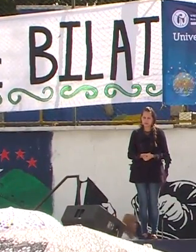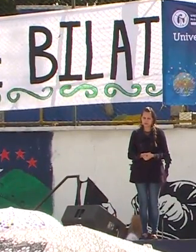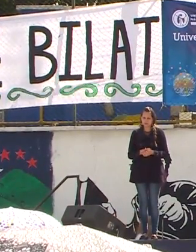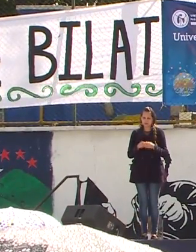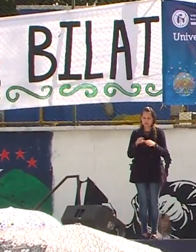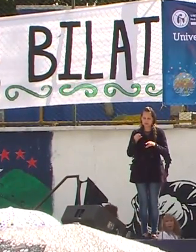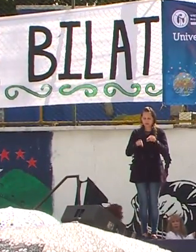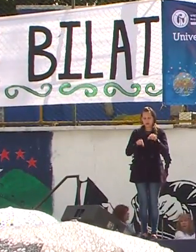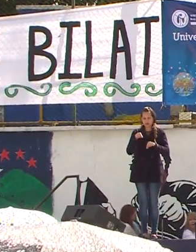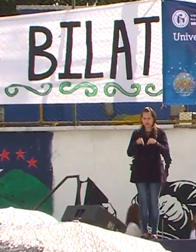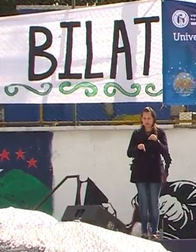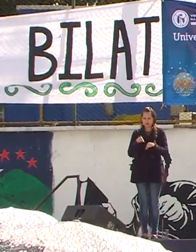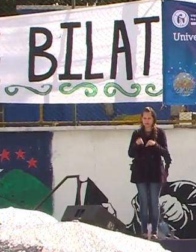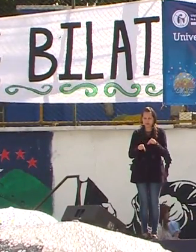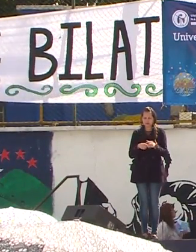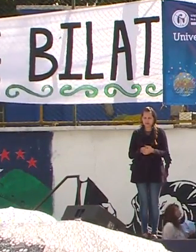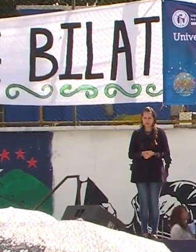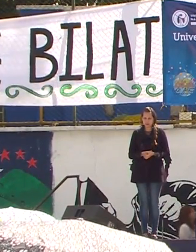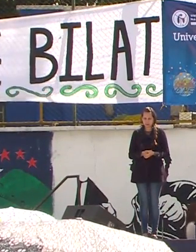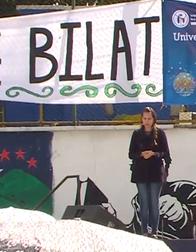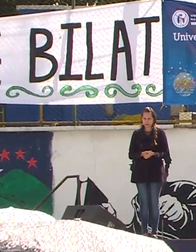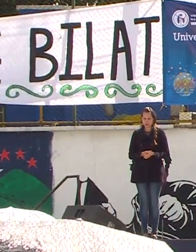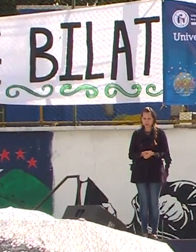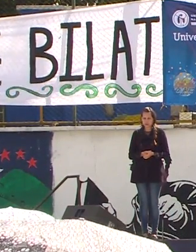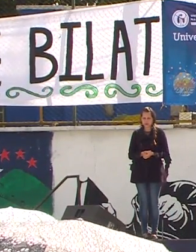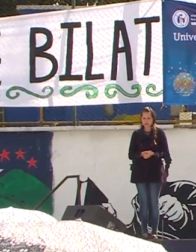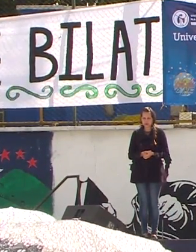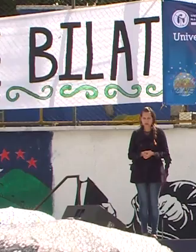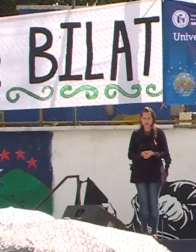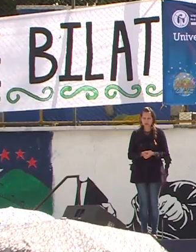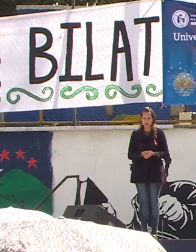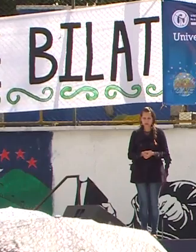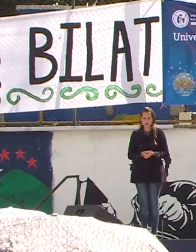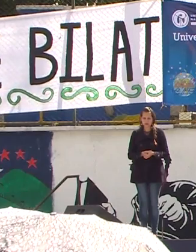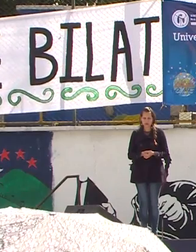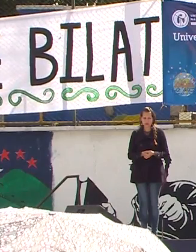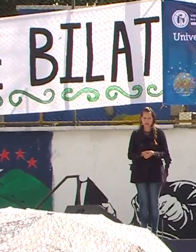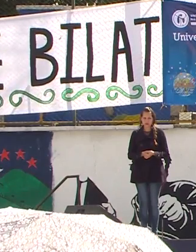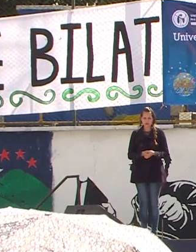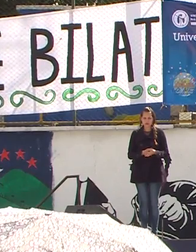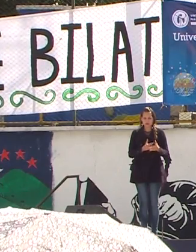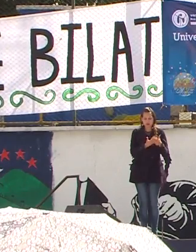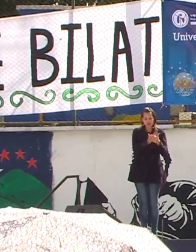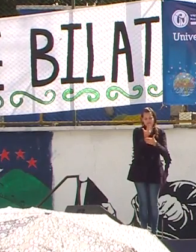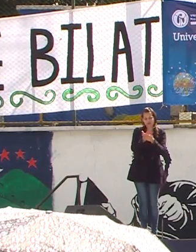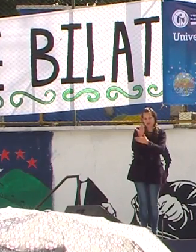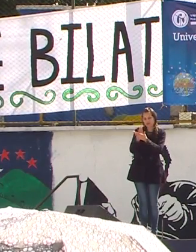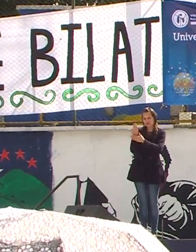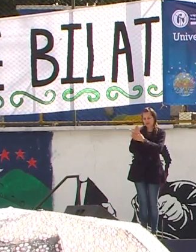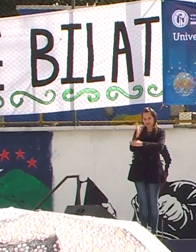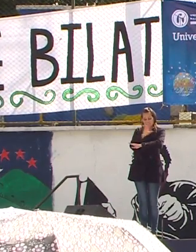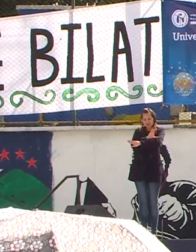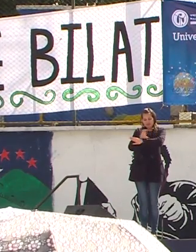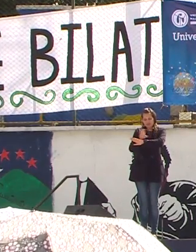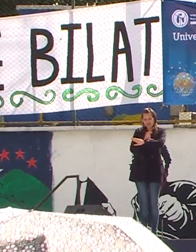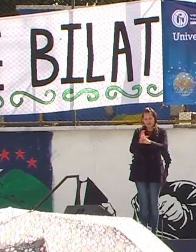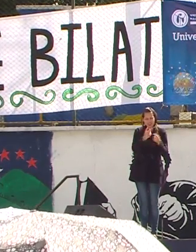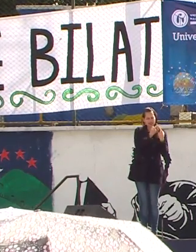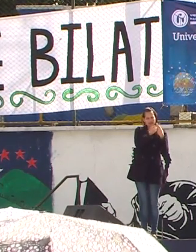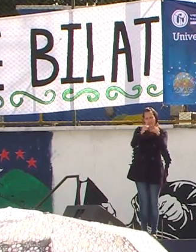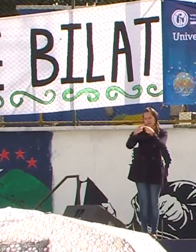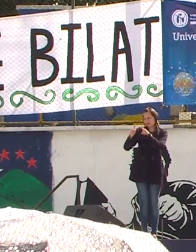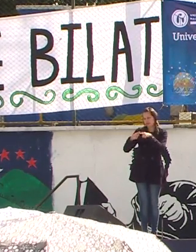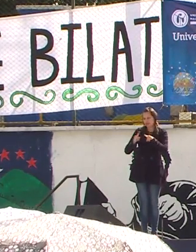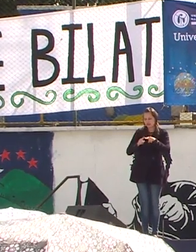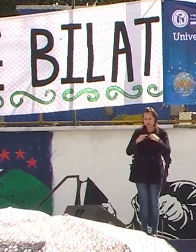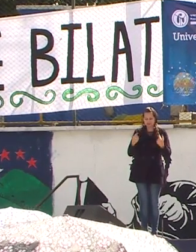en la compra de nuevos servidores, equipos y aplicativos diversos para garantizar un